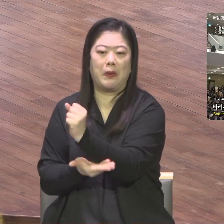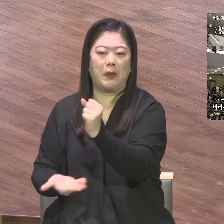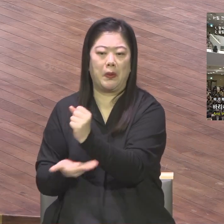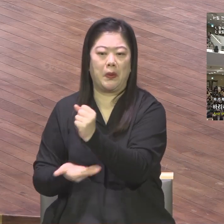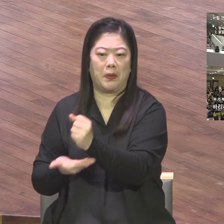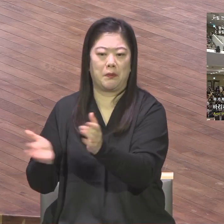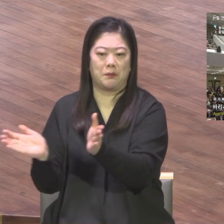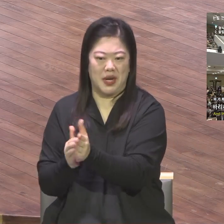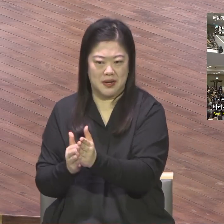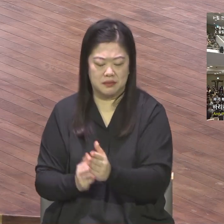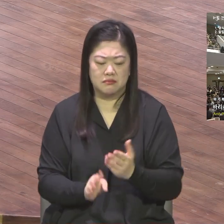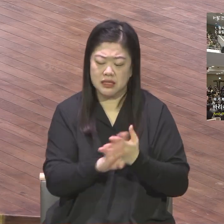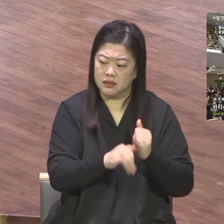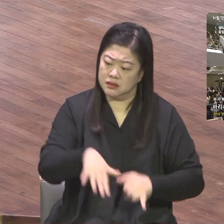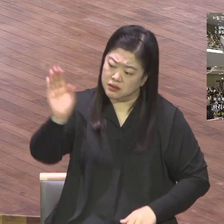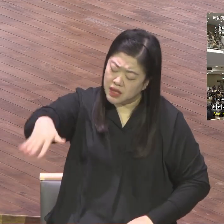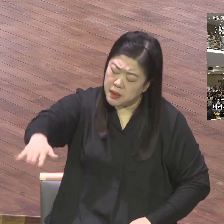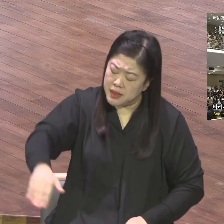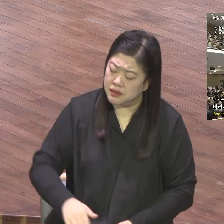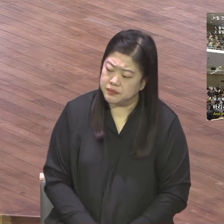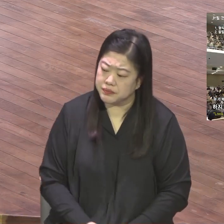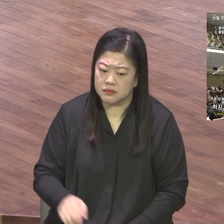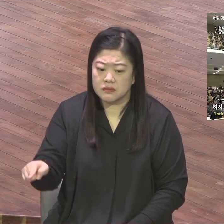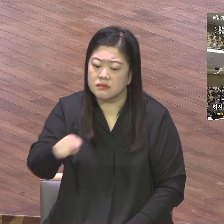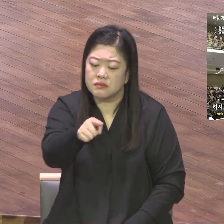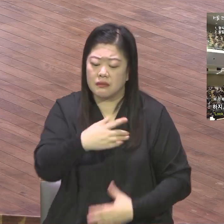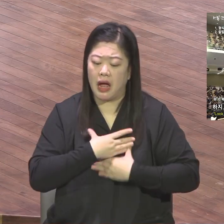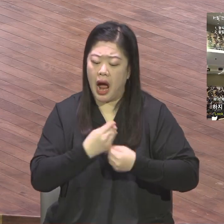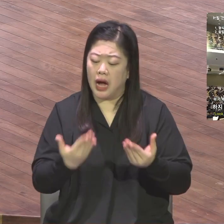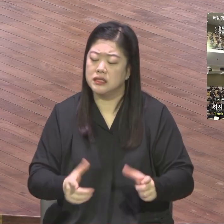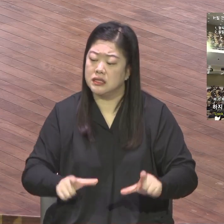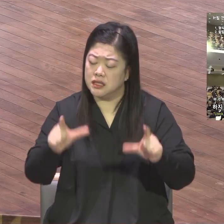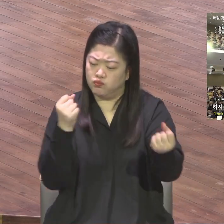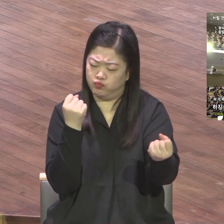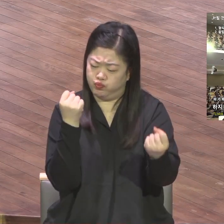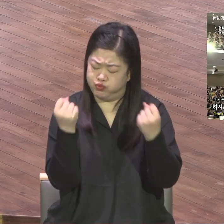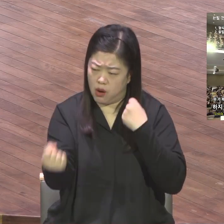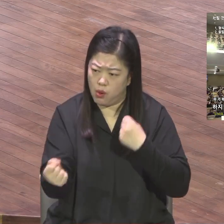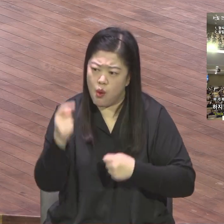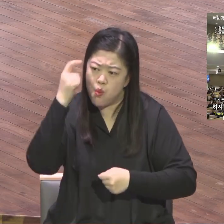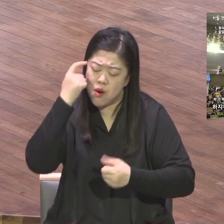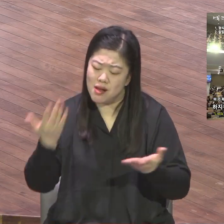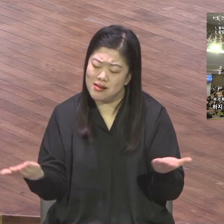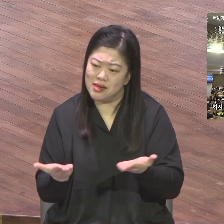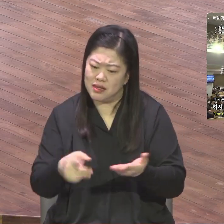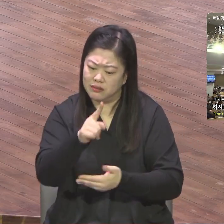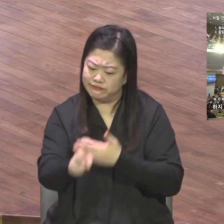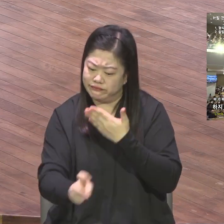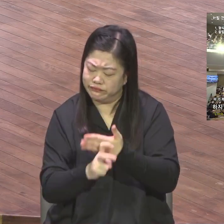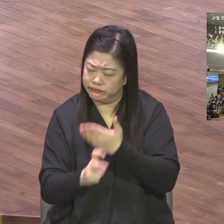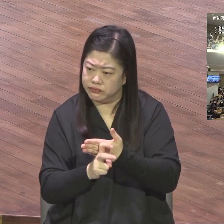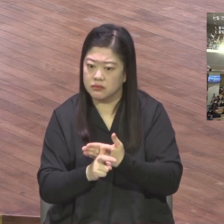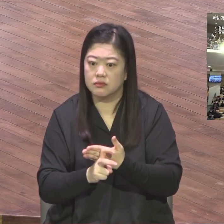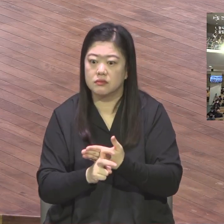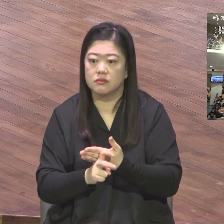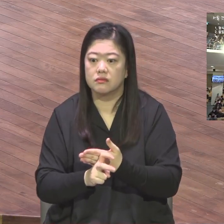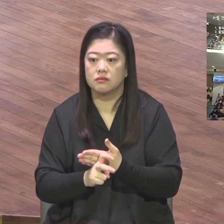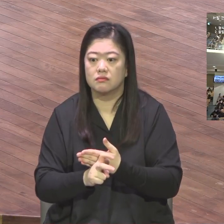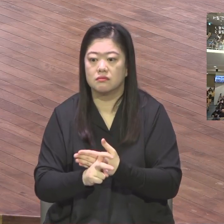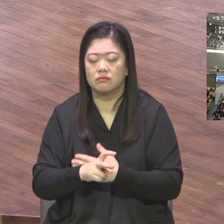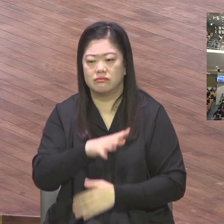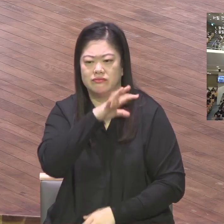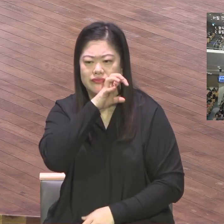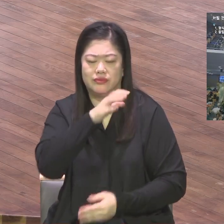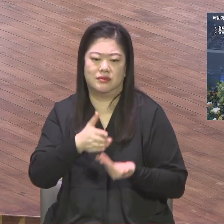예수께 말하되 보시오 저들이 어찌하여 안식일에 하지 못할 일을 하나이까.